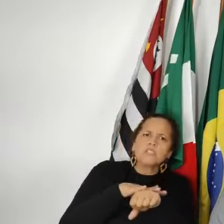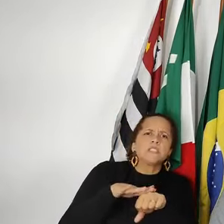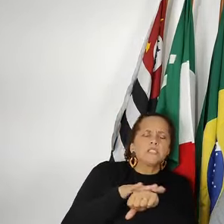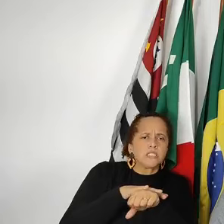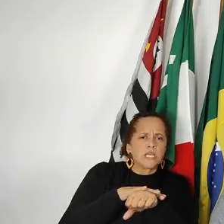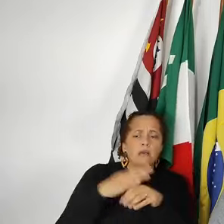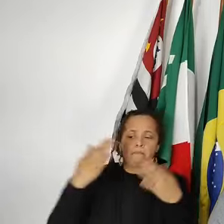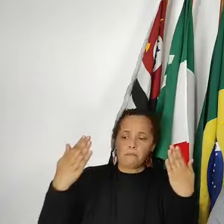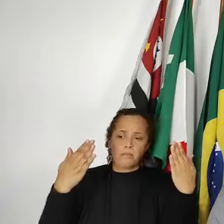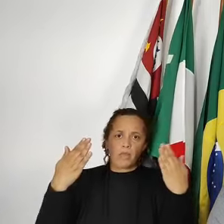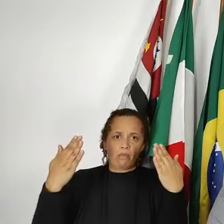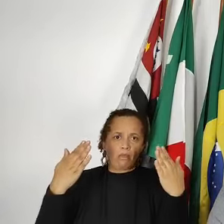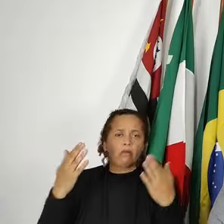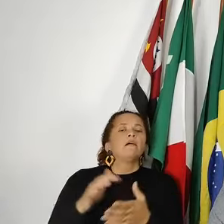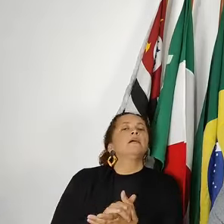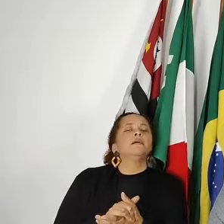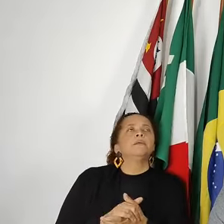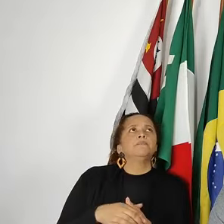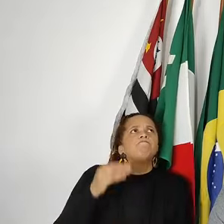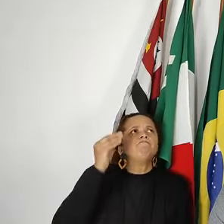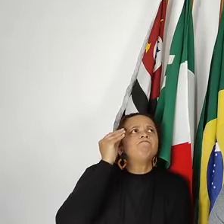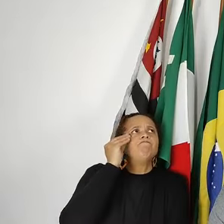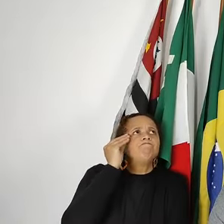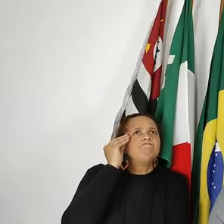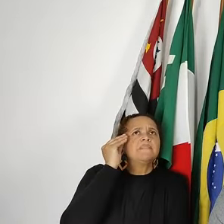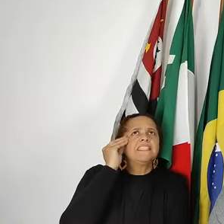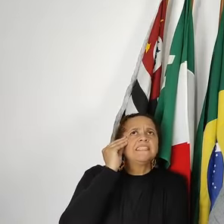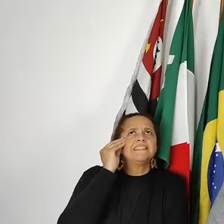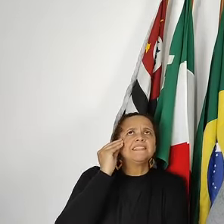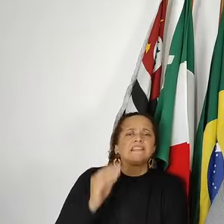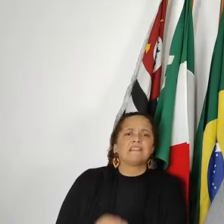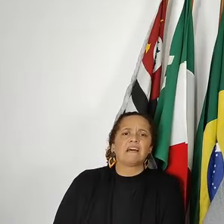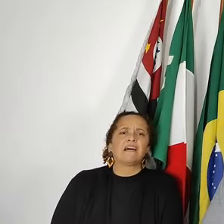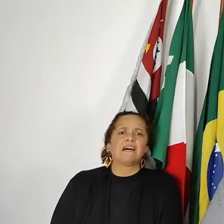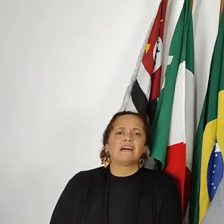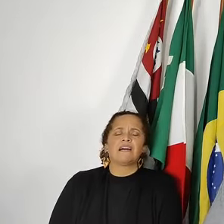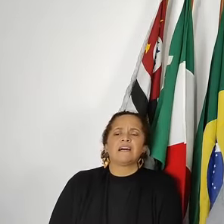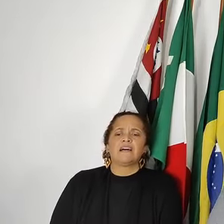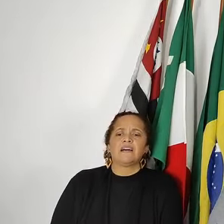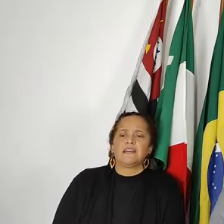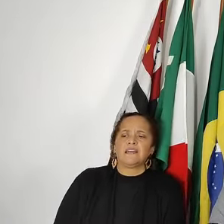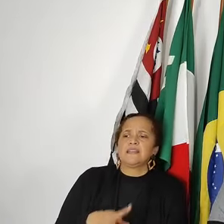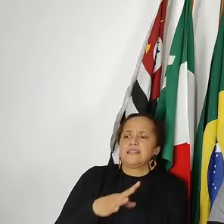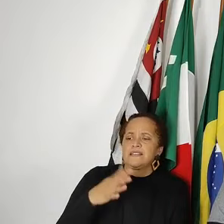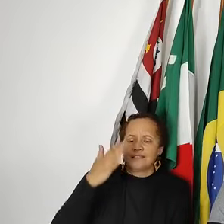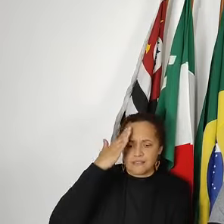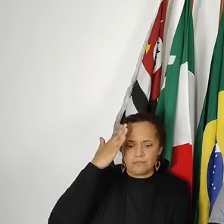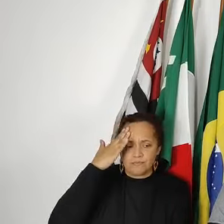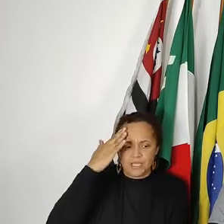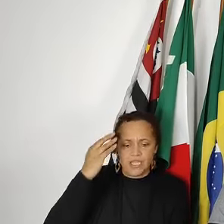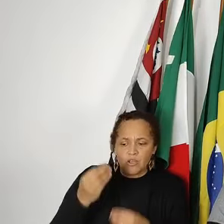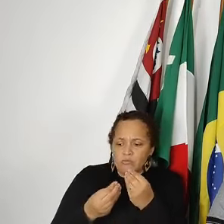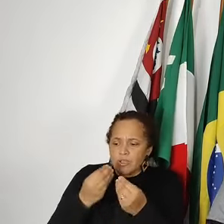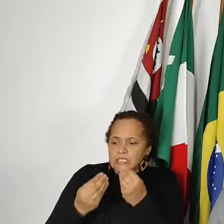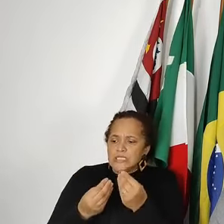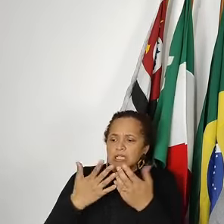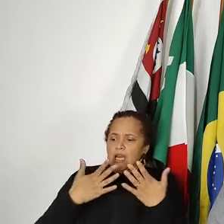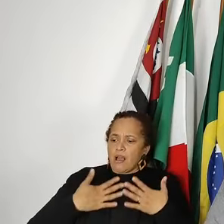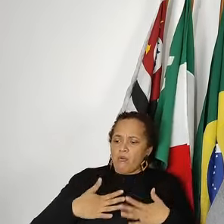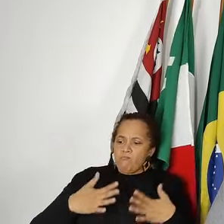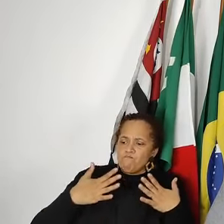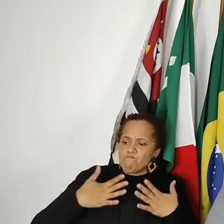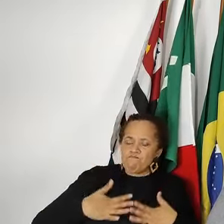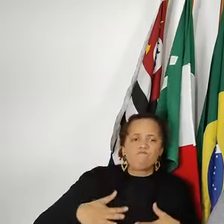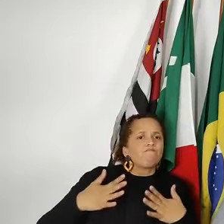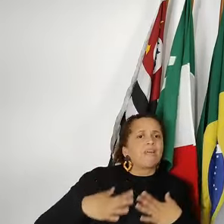conversar com os especialistas, para tentar achar algo que venha confortar, que venha balancear, que venha